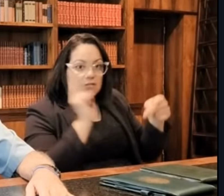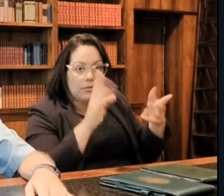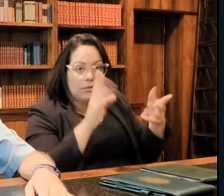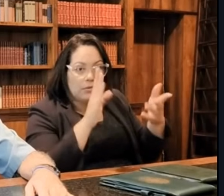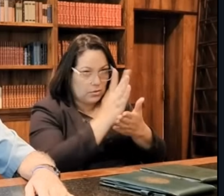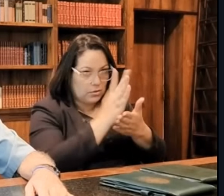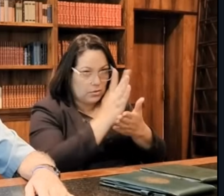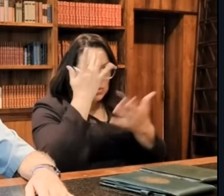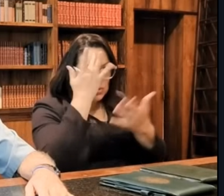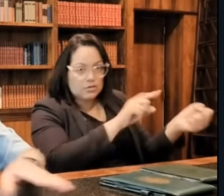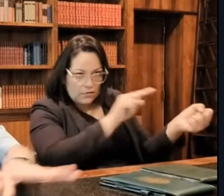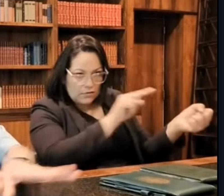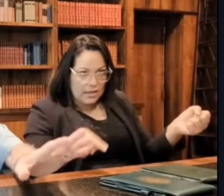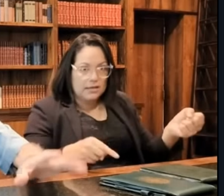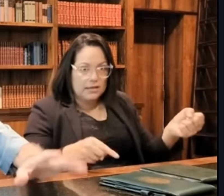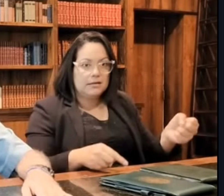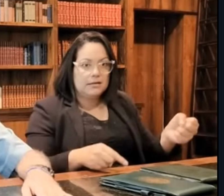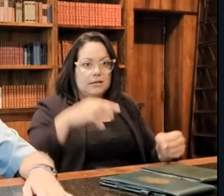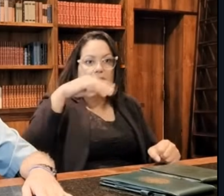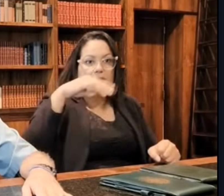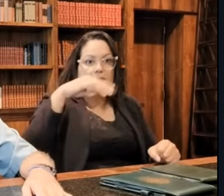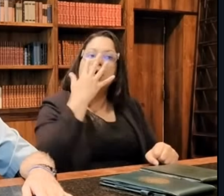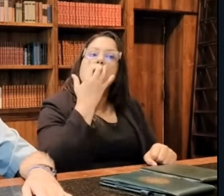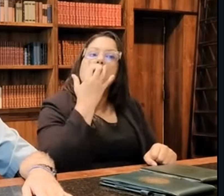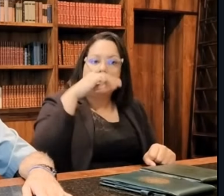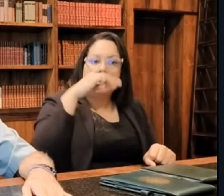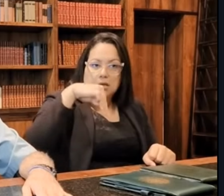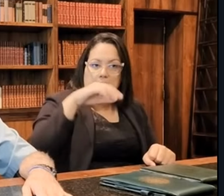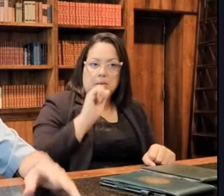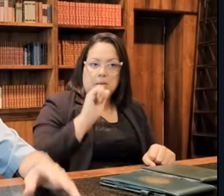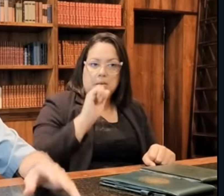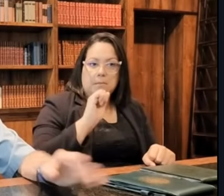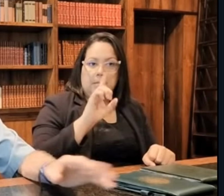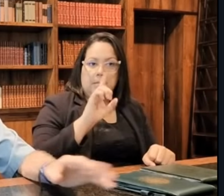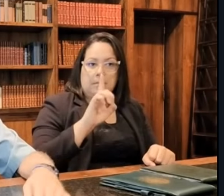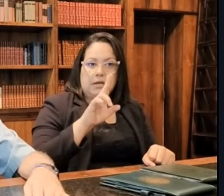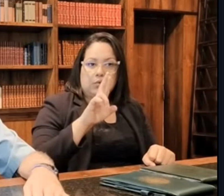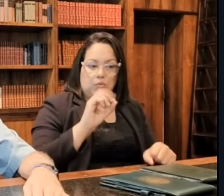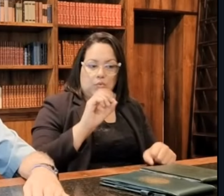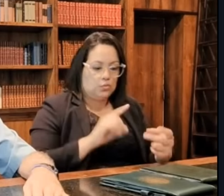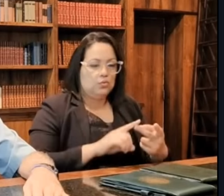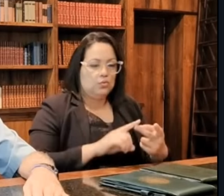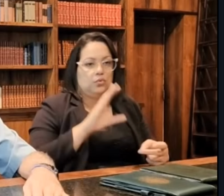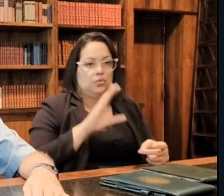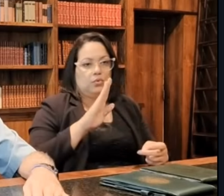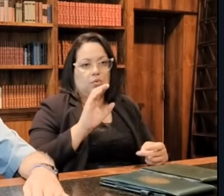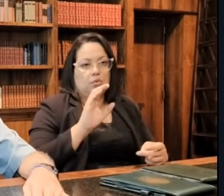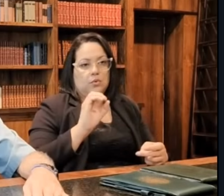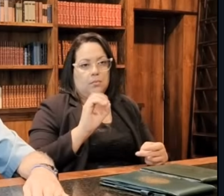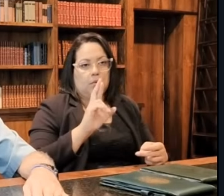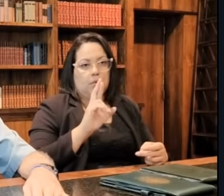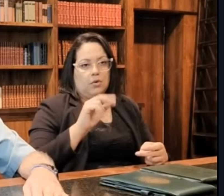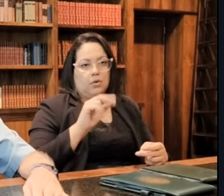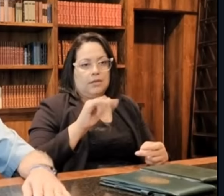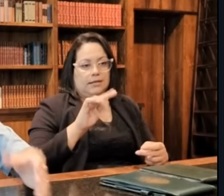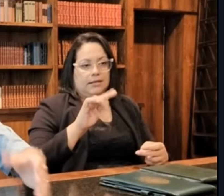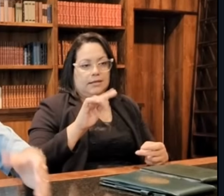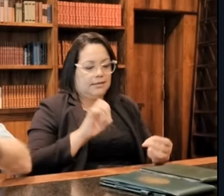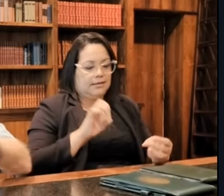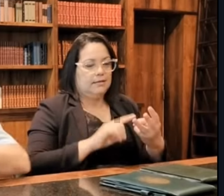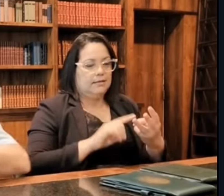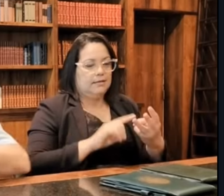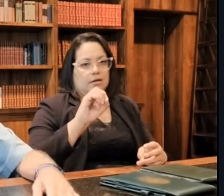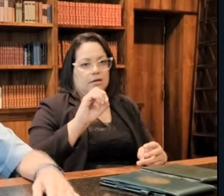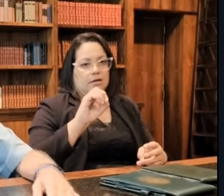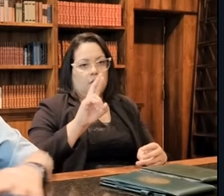internet com notícias falsas, iludindo as pessoas todos os dias.